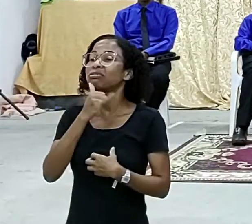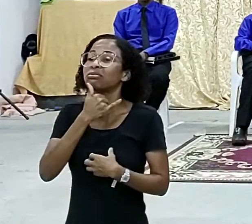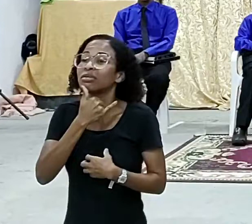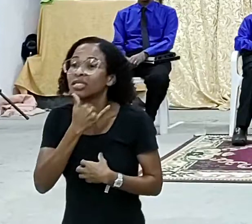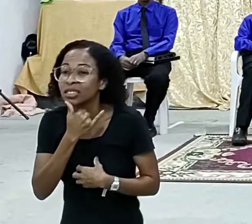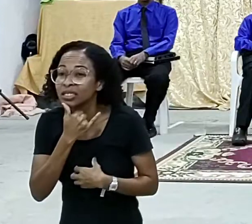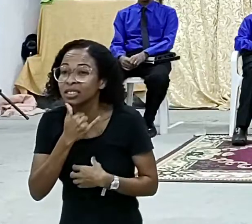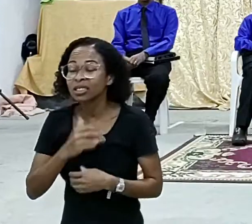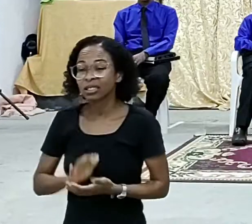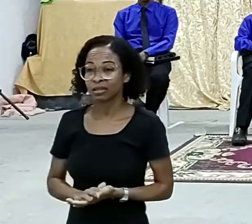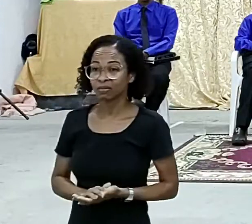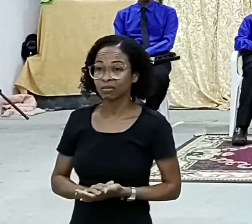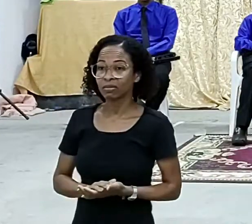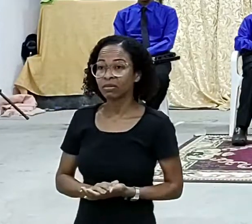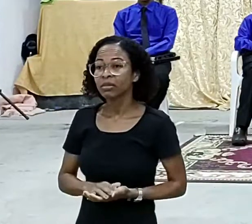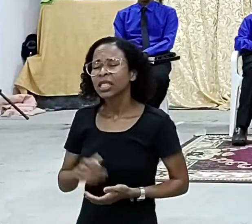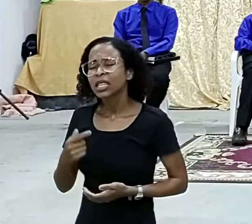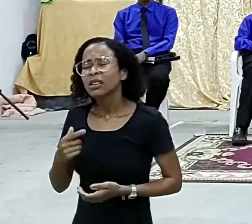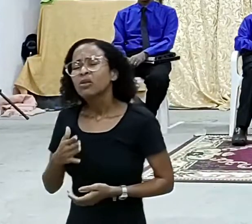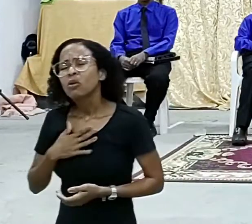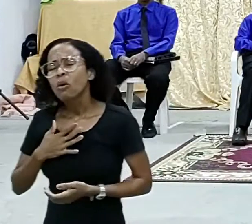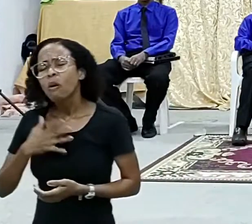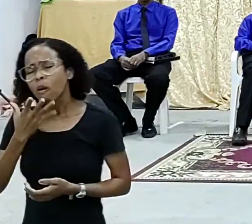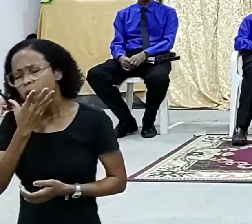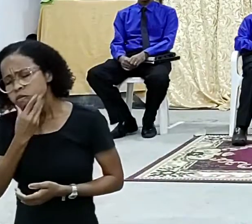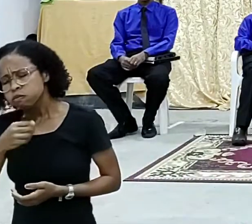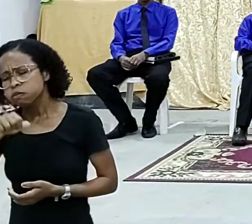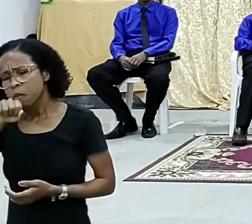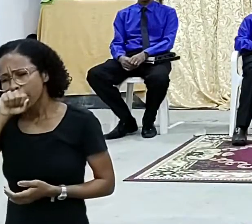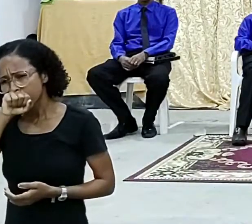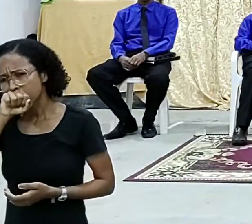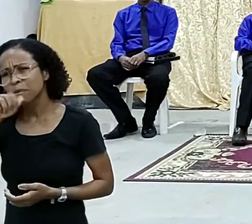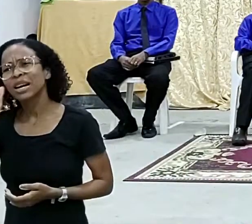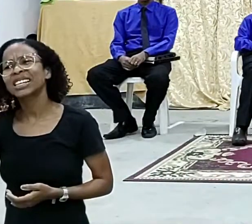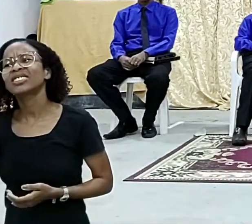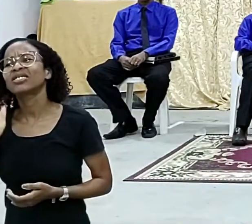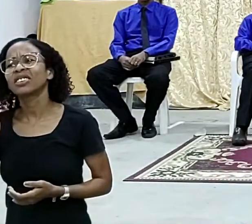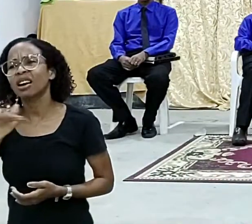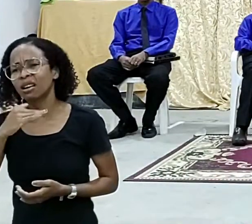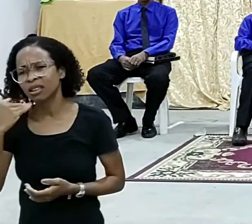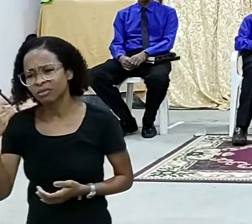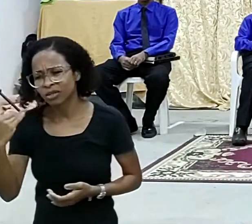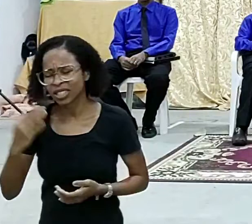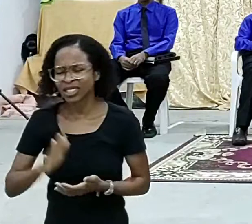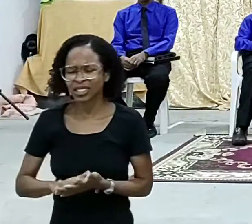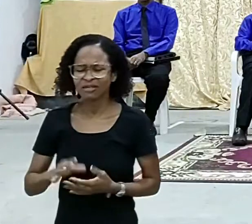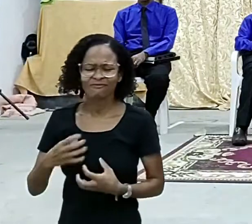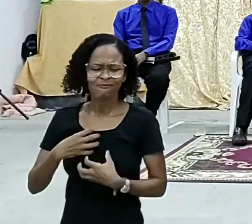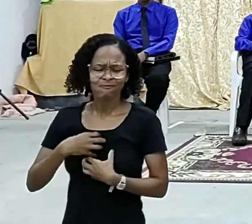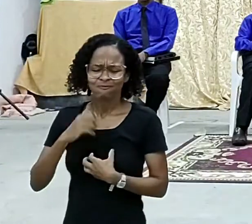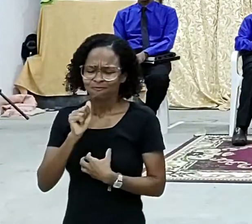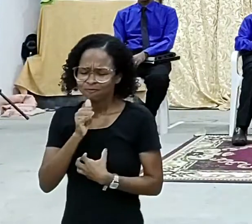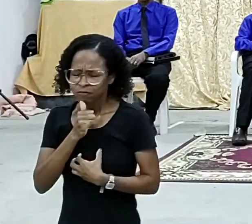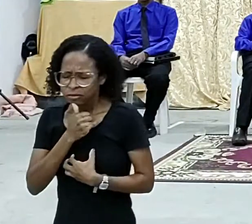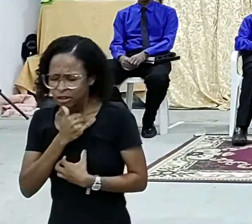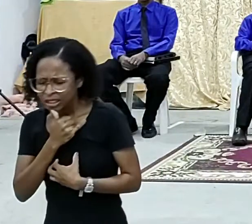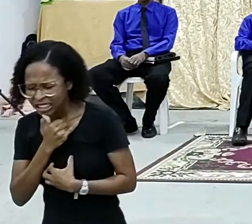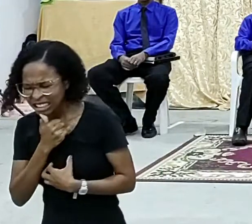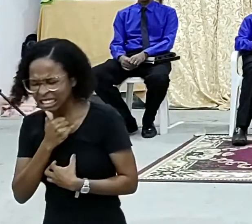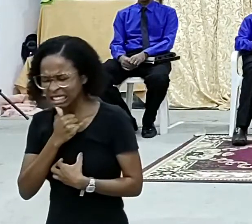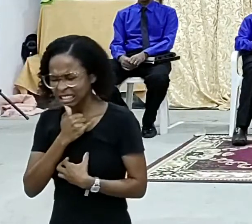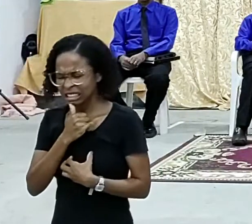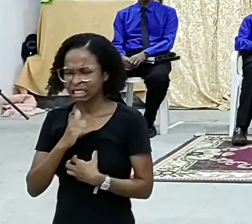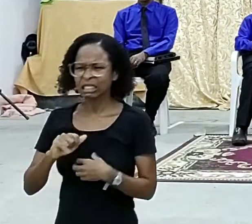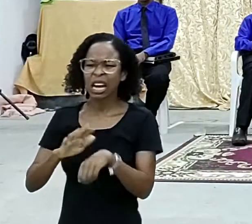para mim foi muito triste. Em meio à pandemia, ele não morreu de Covid, mas ele morreu.